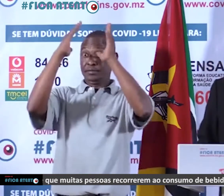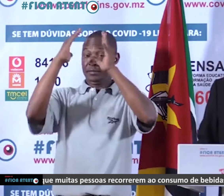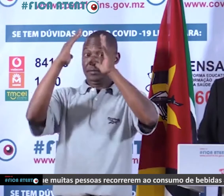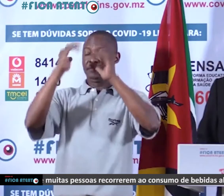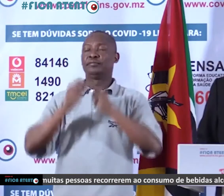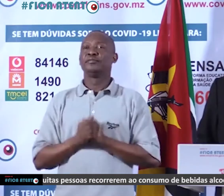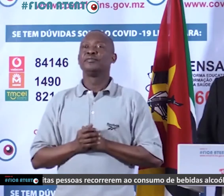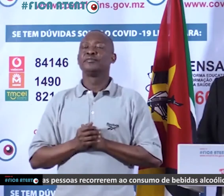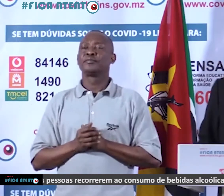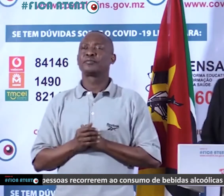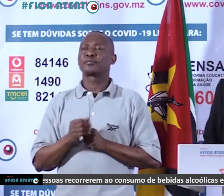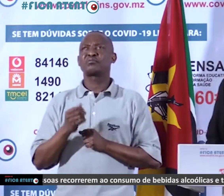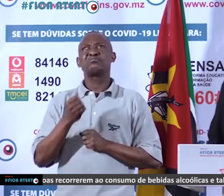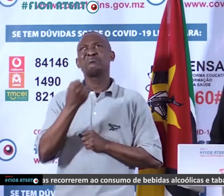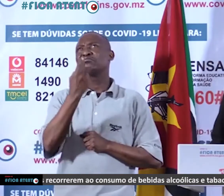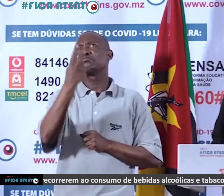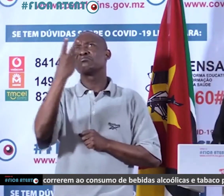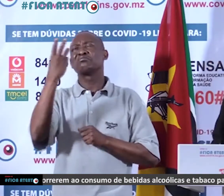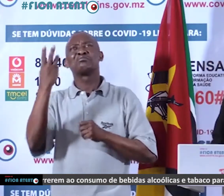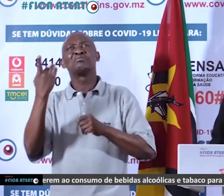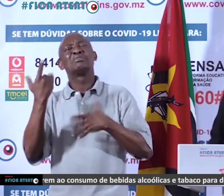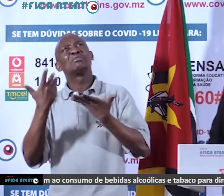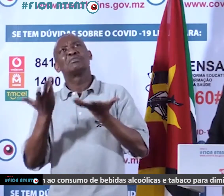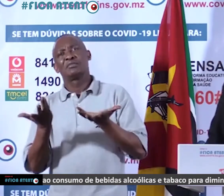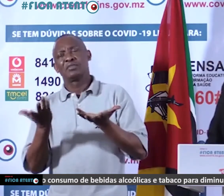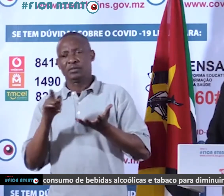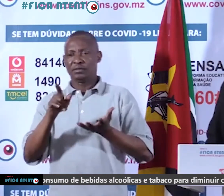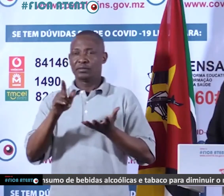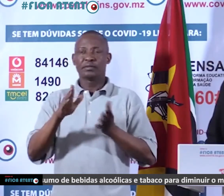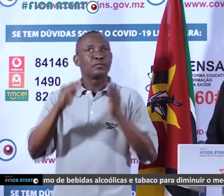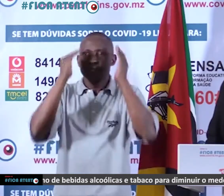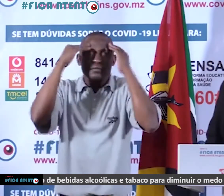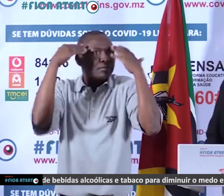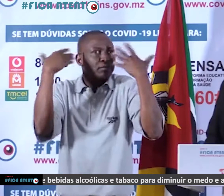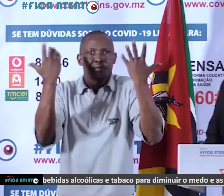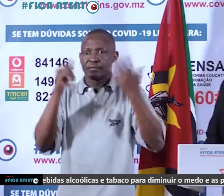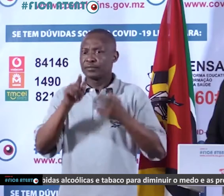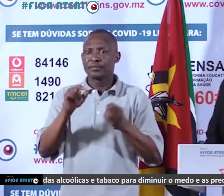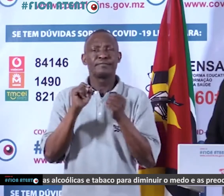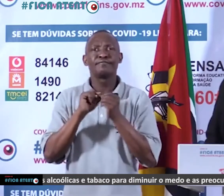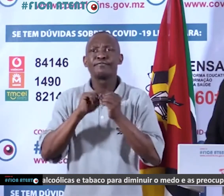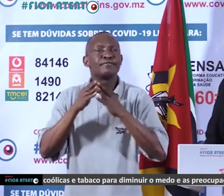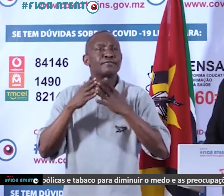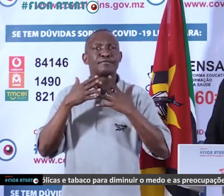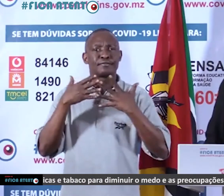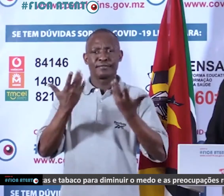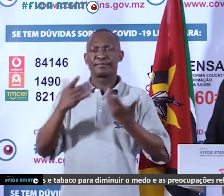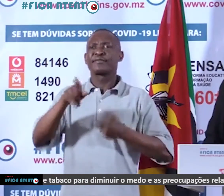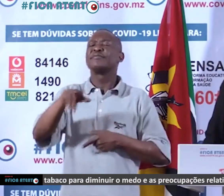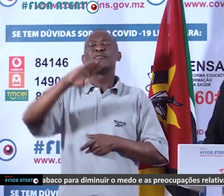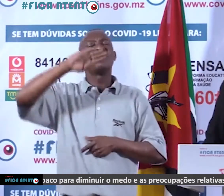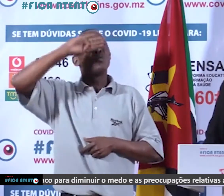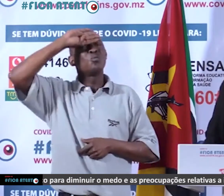leva, e algumas ocasiões também levada à questão da incerteza em relação a doenças e